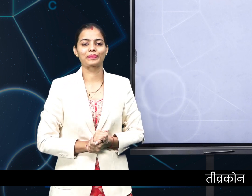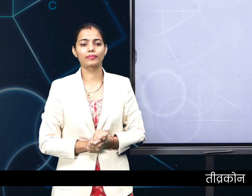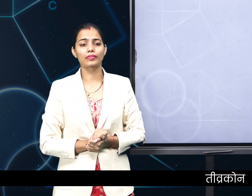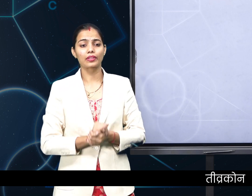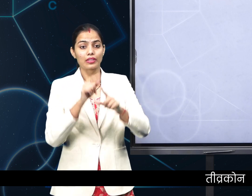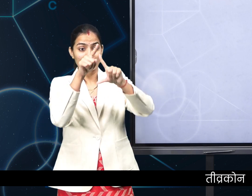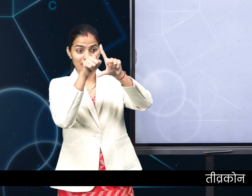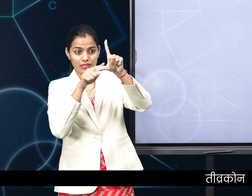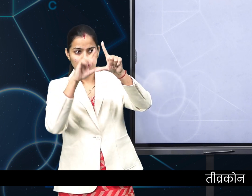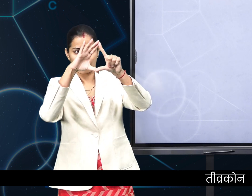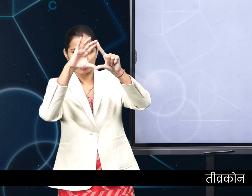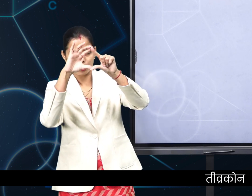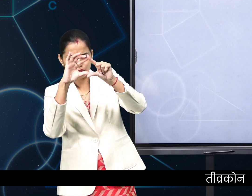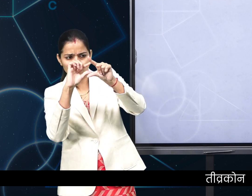तीव्र कोन,